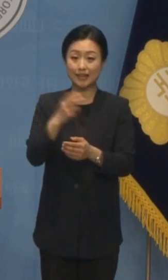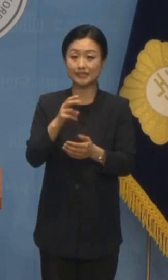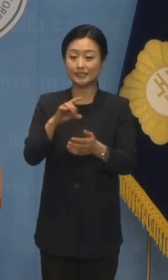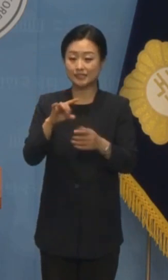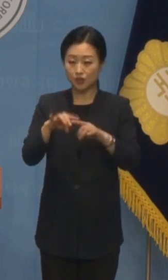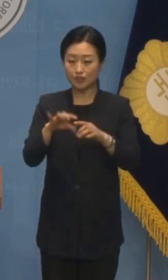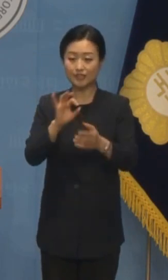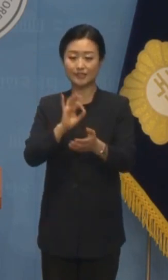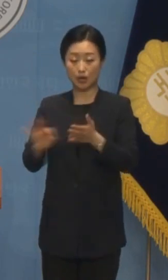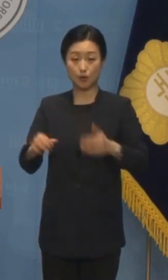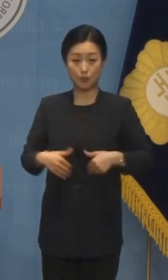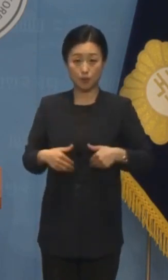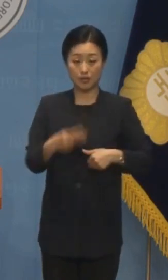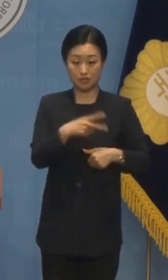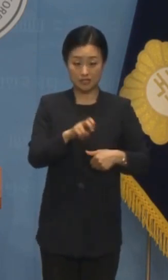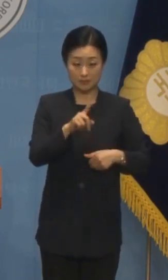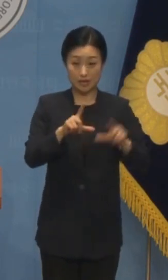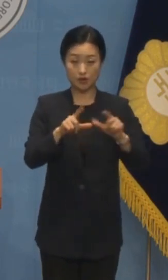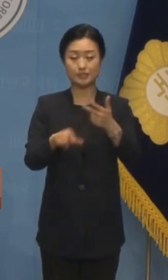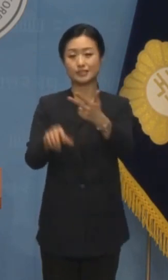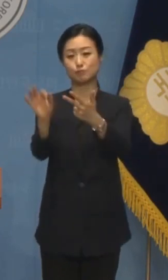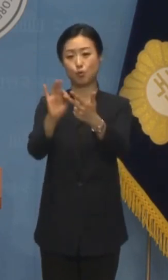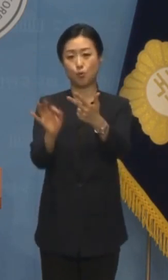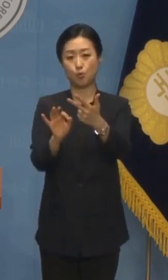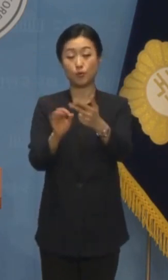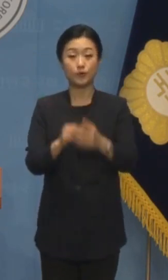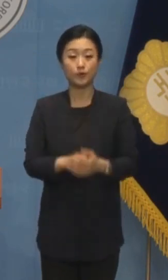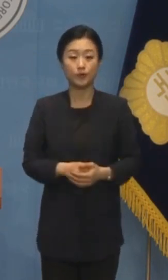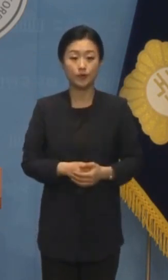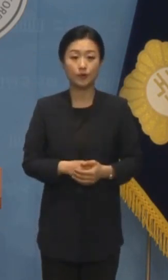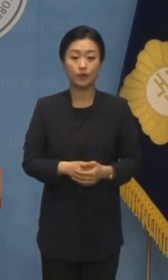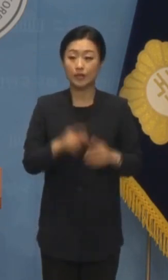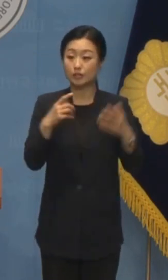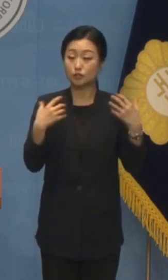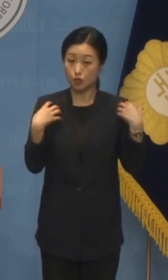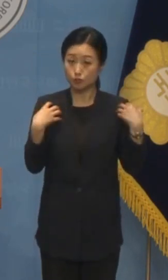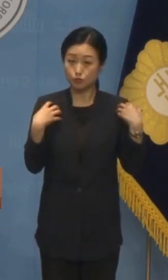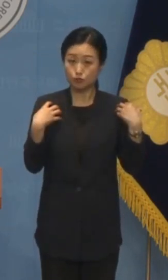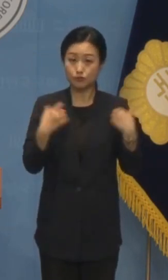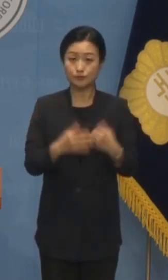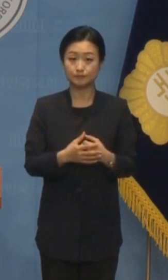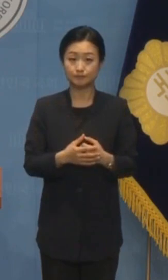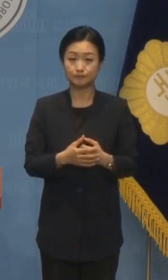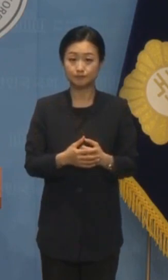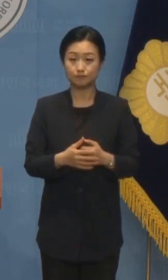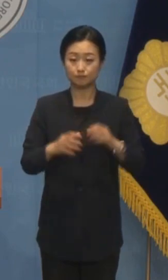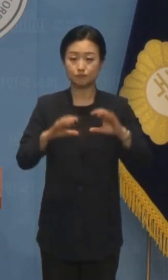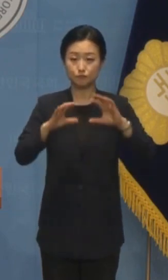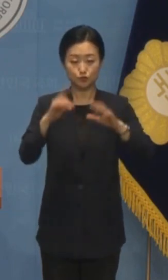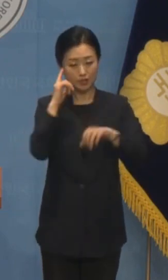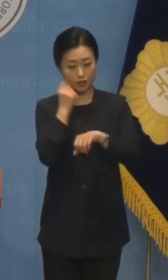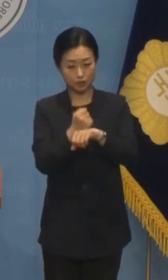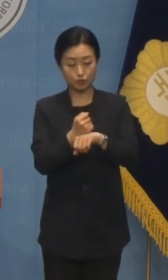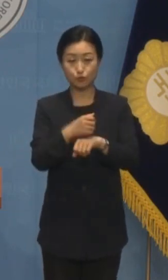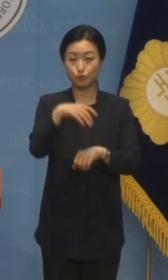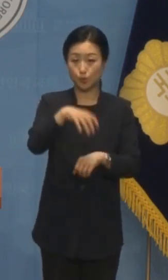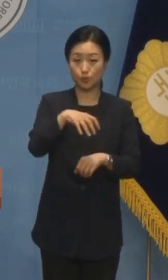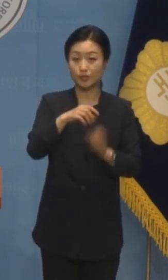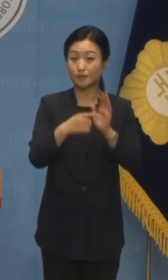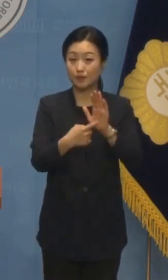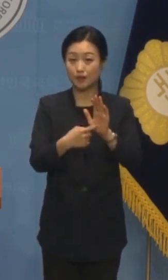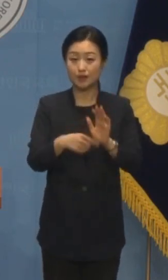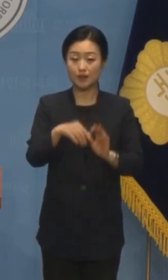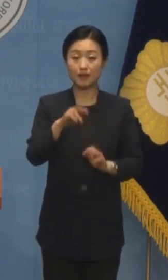사용률은 2021년 기준으로 7%에 불과합니다. 정부기관들이 인용하기 좋아하는 국책연구기관 KDI는